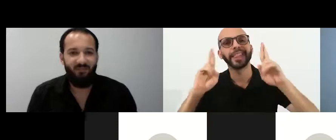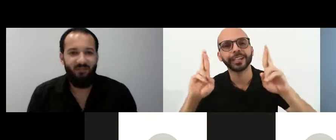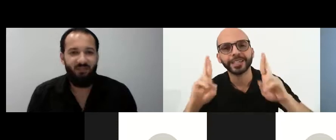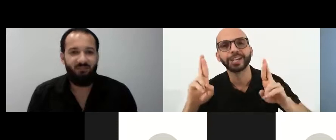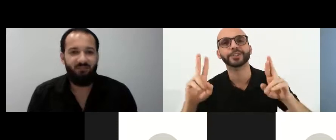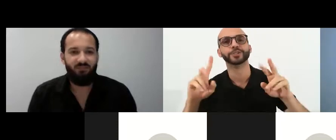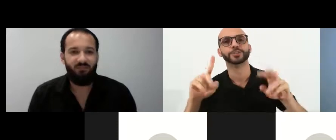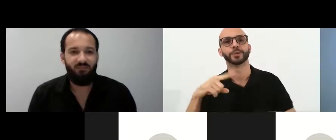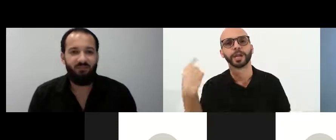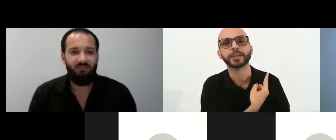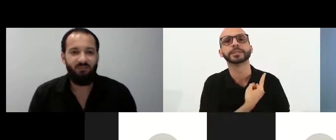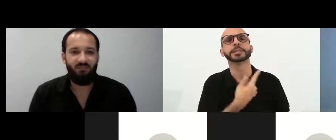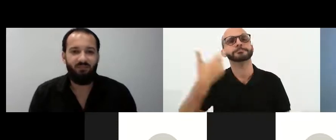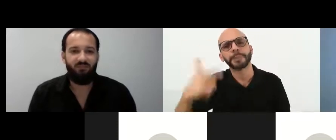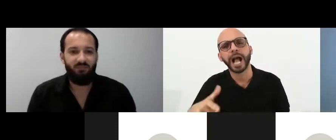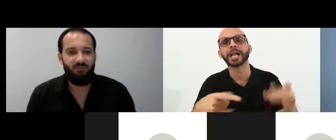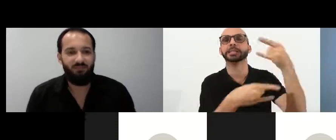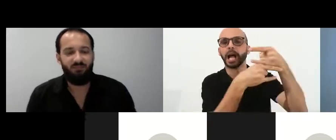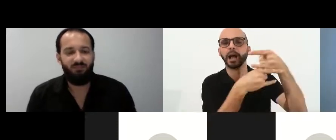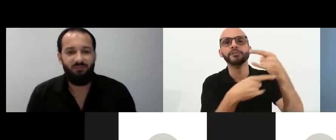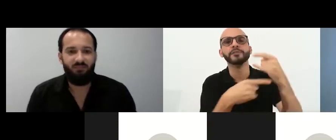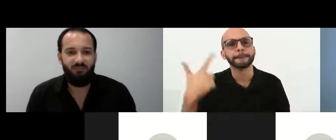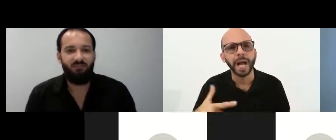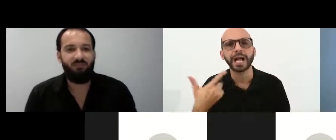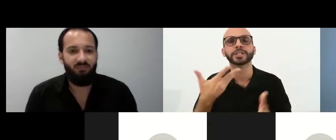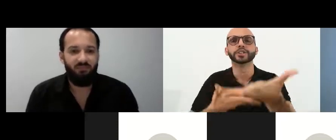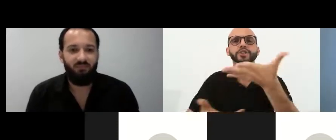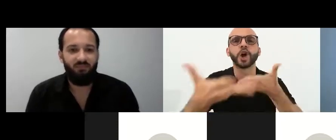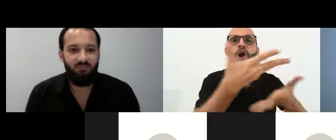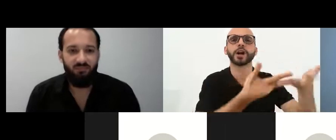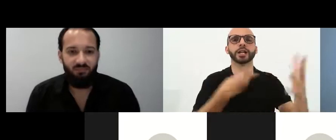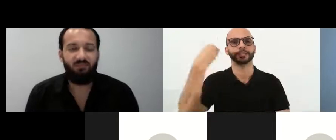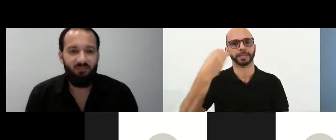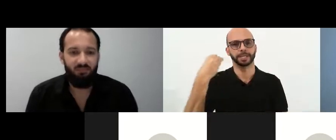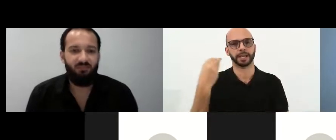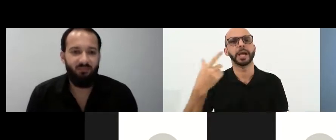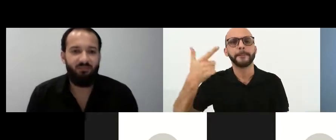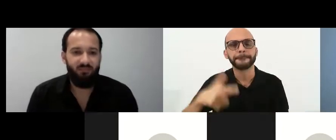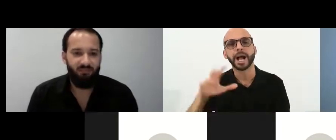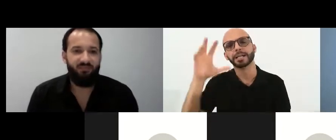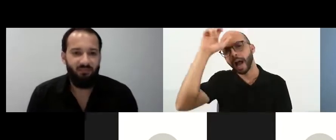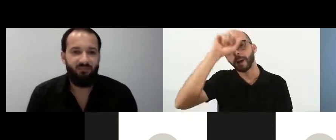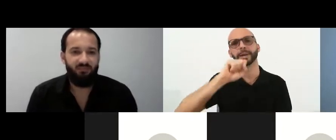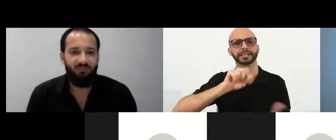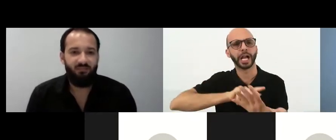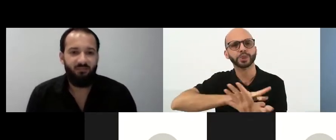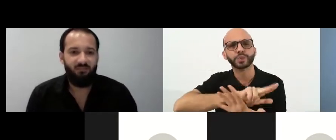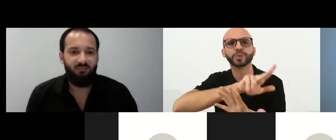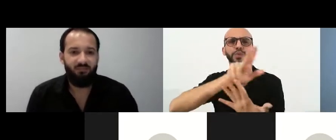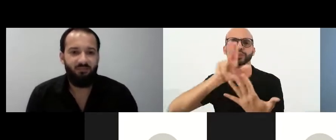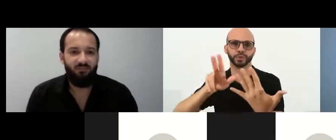como seria. Então, nós ficamos ali na torcida que haja mais essa interação,